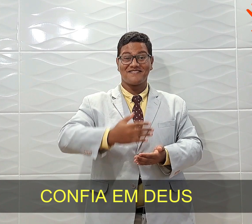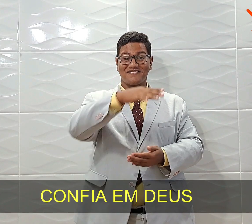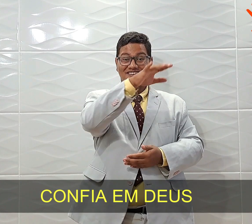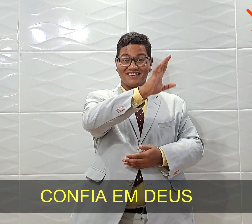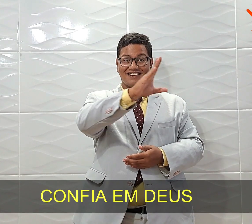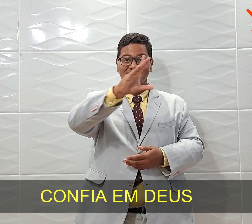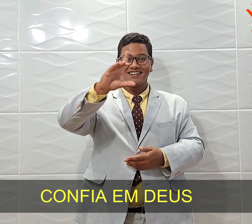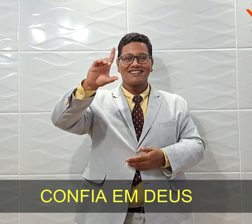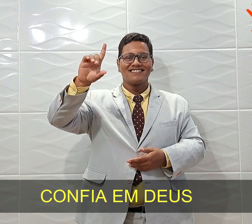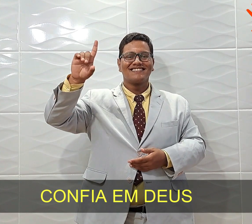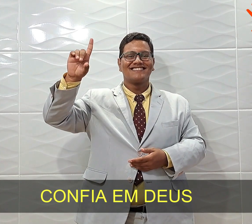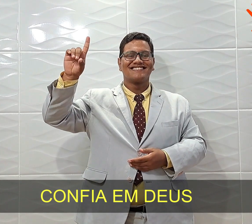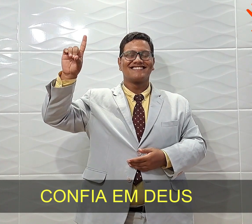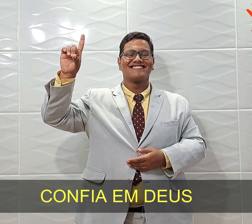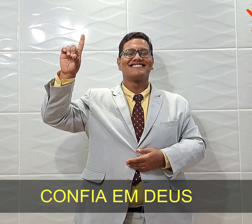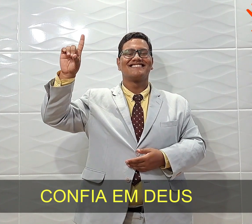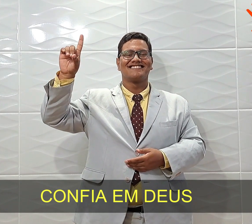Confia em Deus